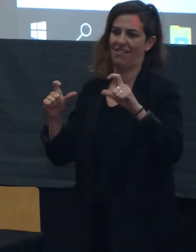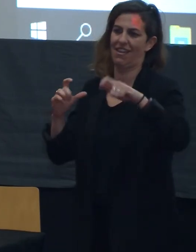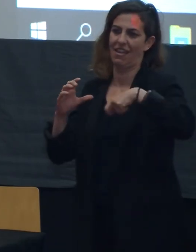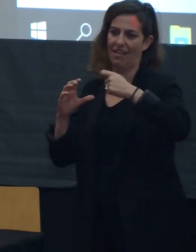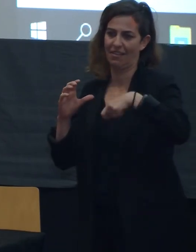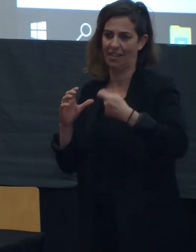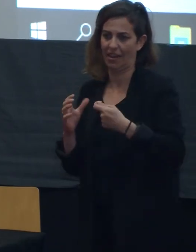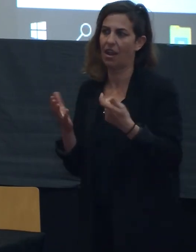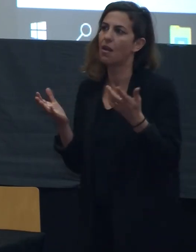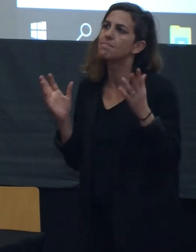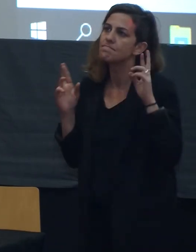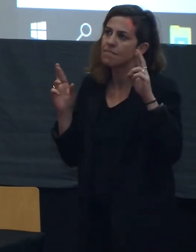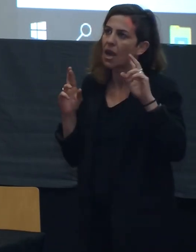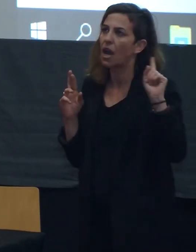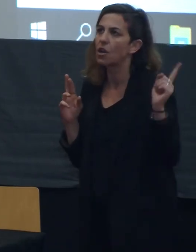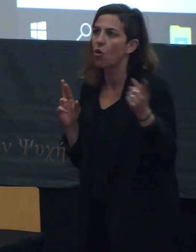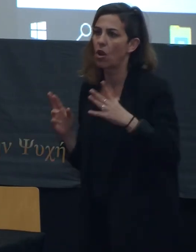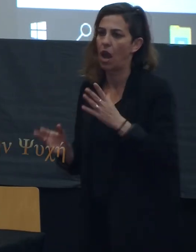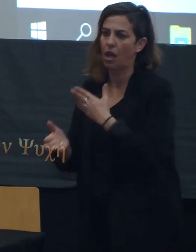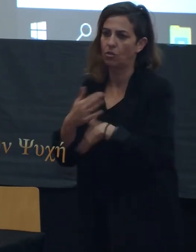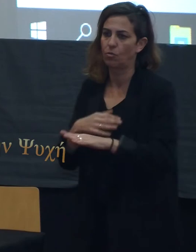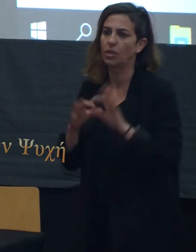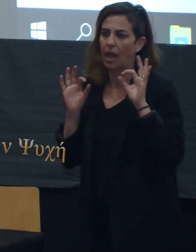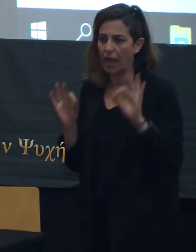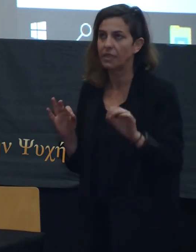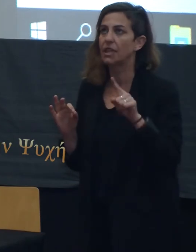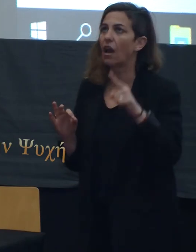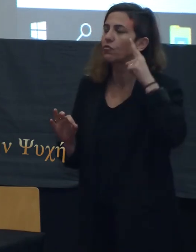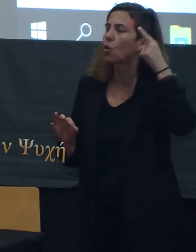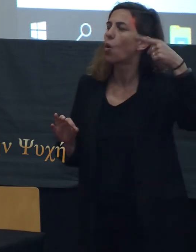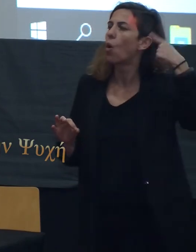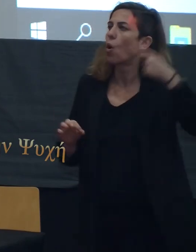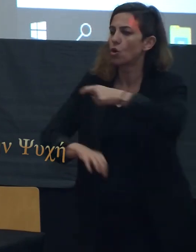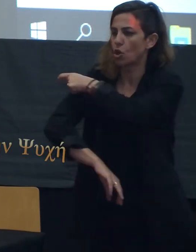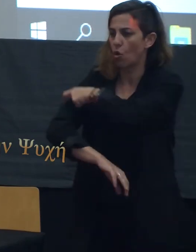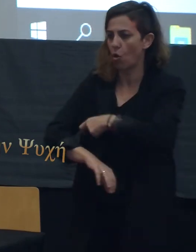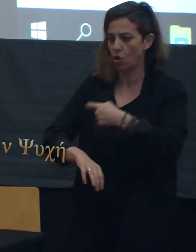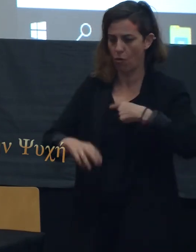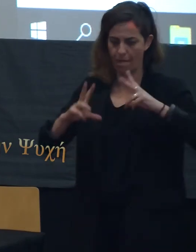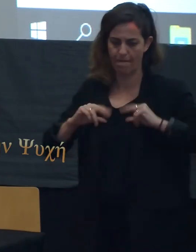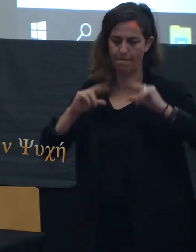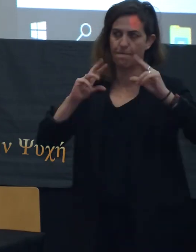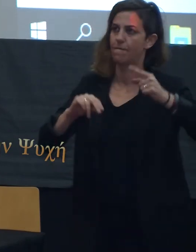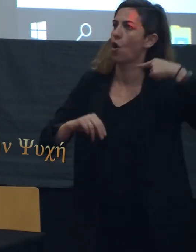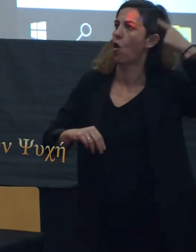αντιμετώπιση κάθε αναπηρίας, είναι το όραμα των Ηνωμένων Εθνών. Αυτό είναι και το δικό μας όραμα.